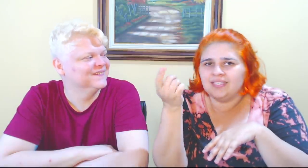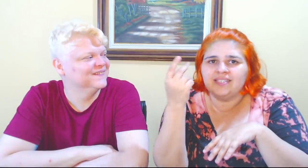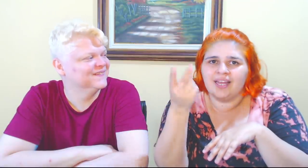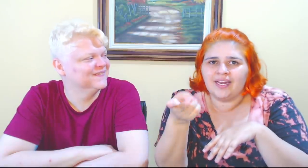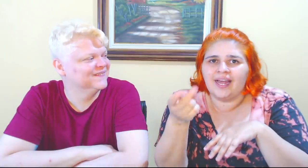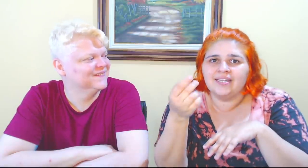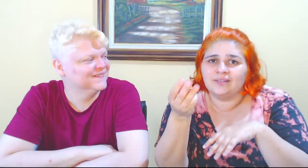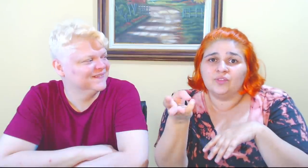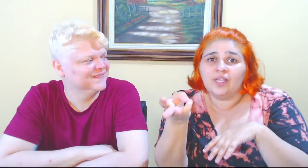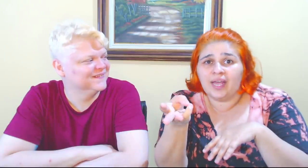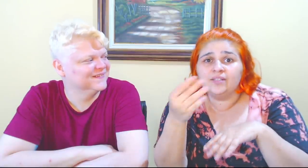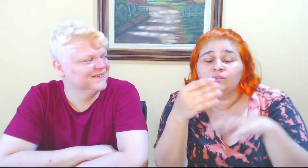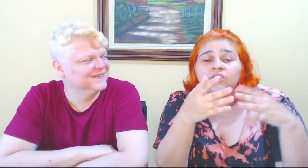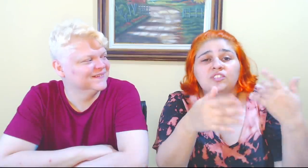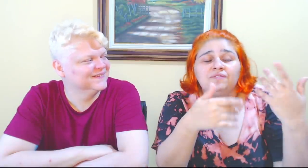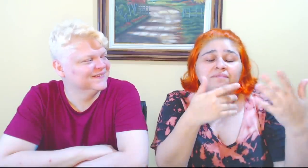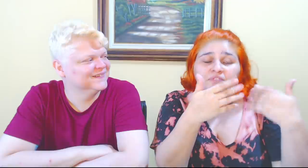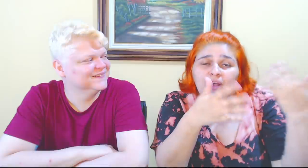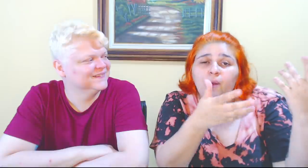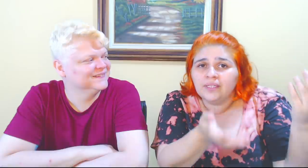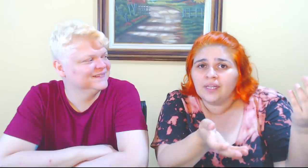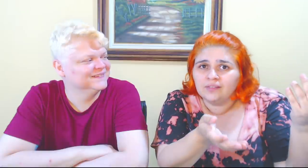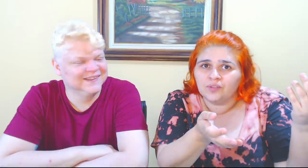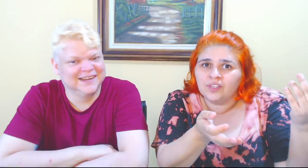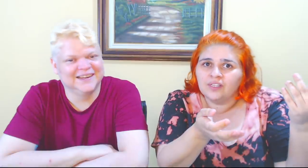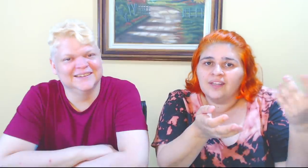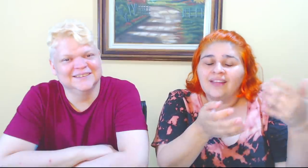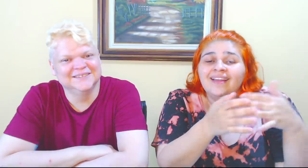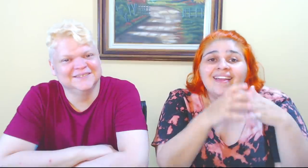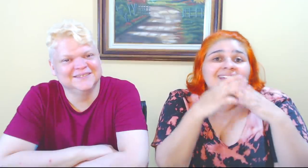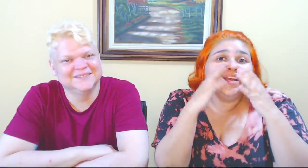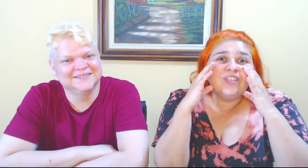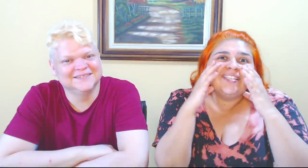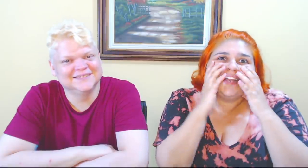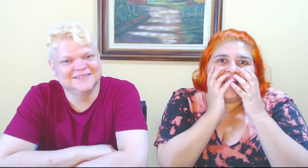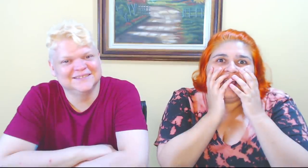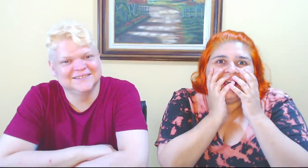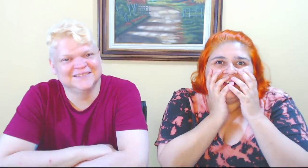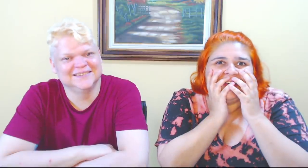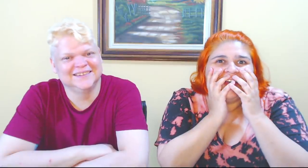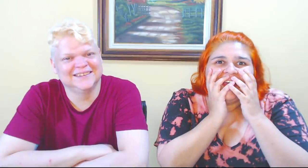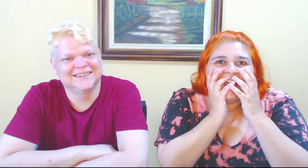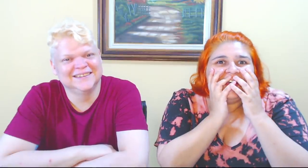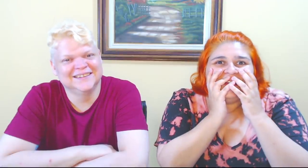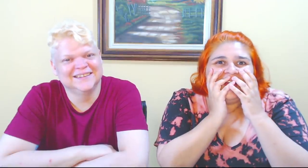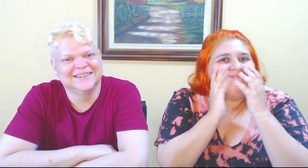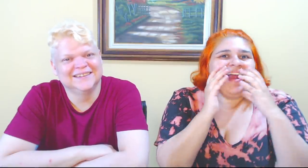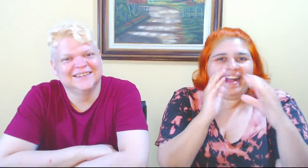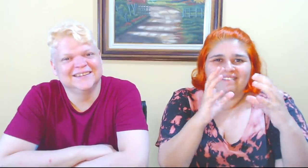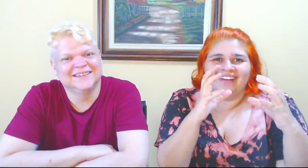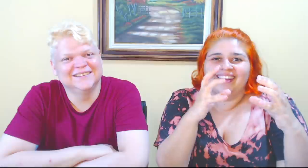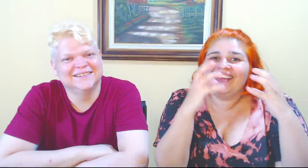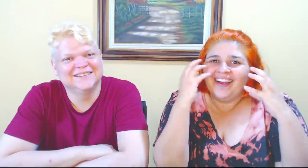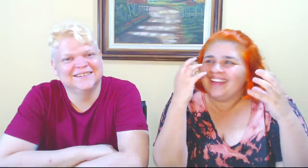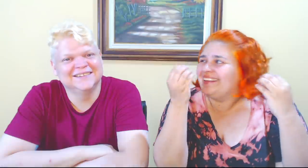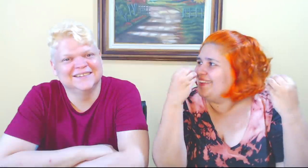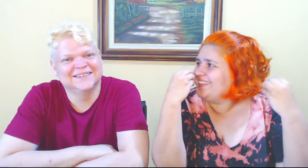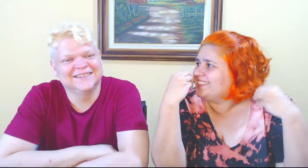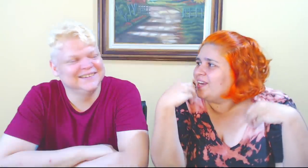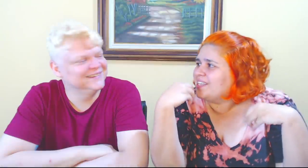Série em casa Tudo em casa E tudo a gente Vê comentando E no cinema Eu não lembrava E olha que doido A nossa